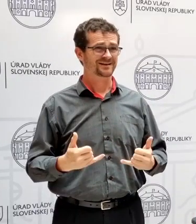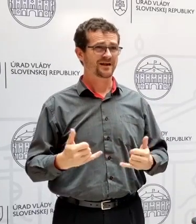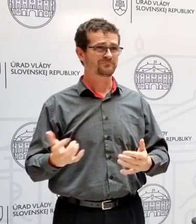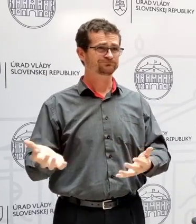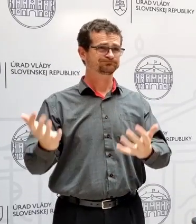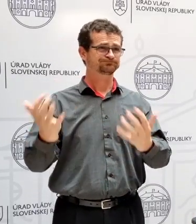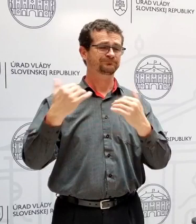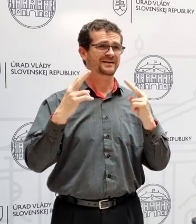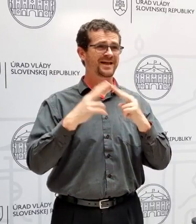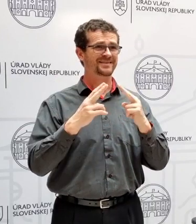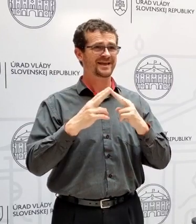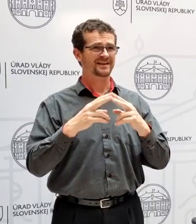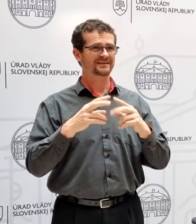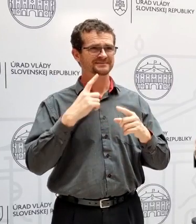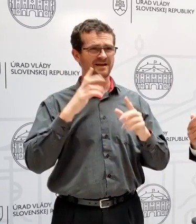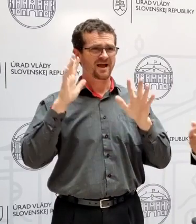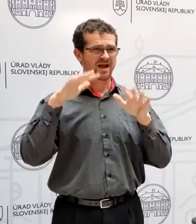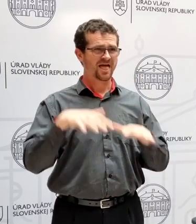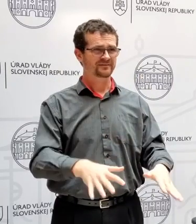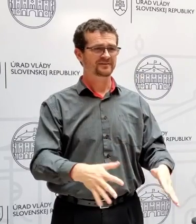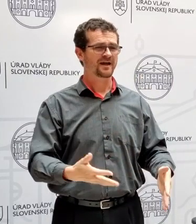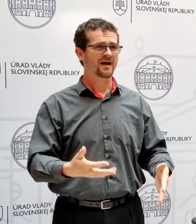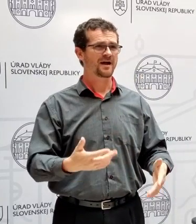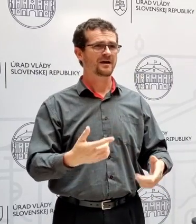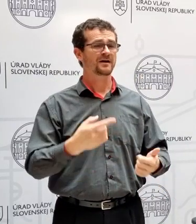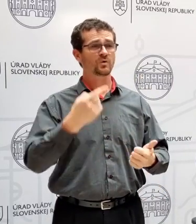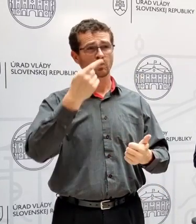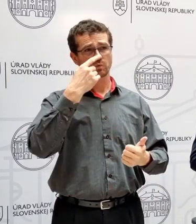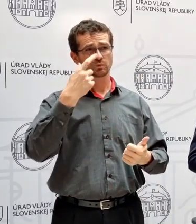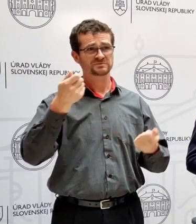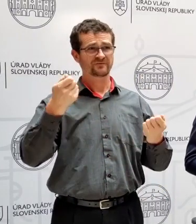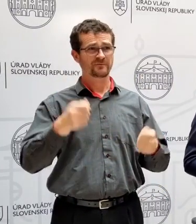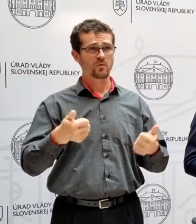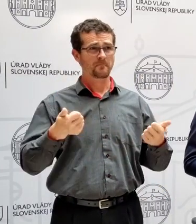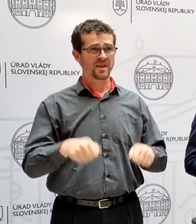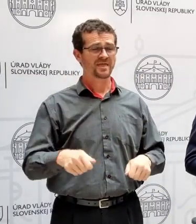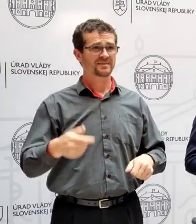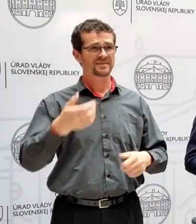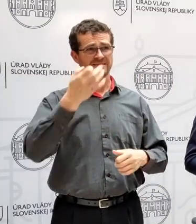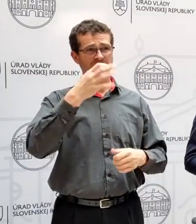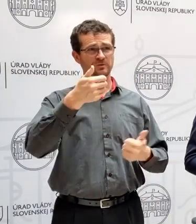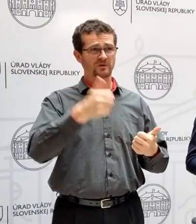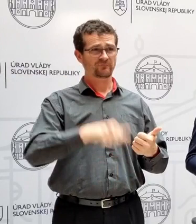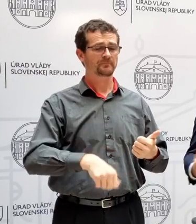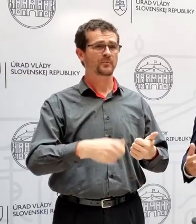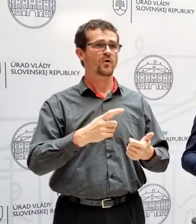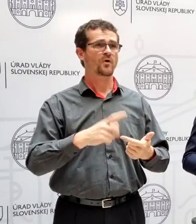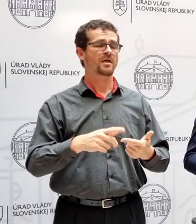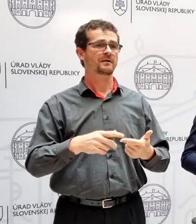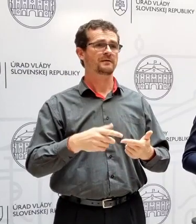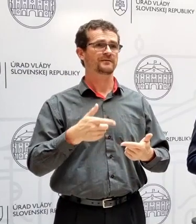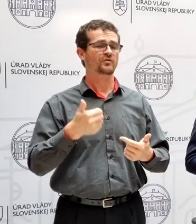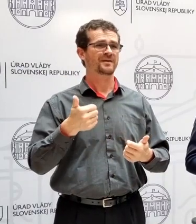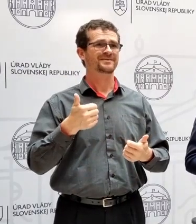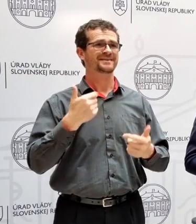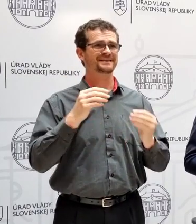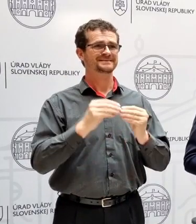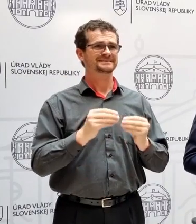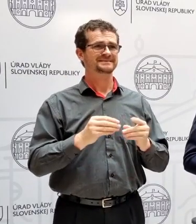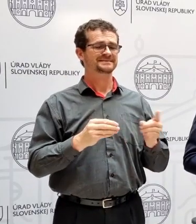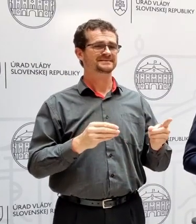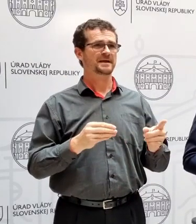rúti energetické tsunami. Vidíme, že Rus nám vypol plyn, alebo tá Nemecku vypol plyn, ale v podstate je to jeden